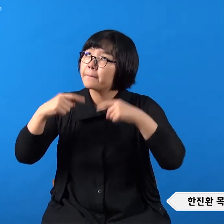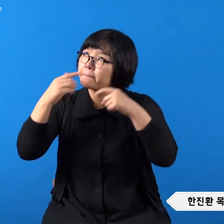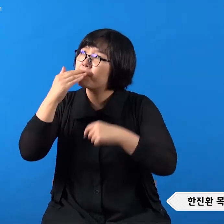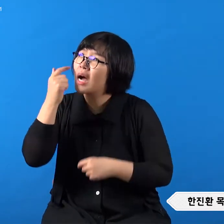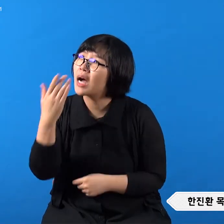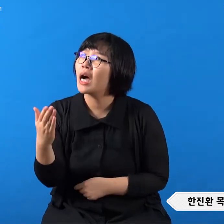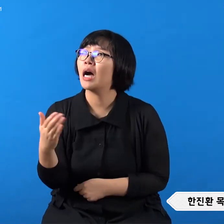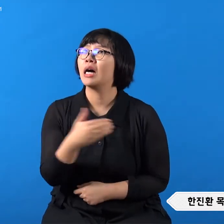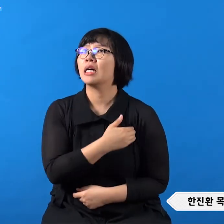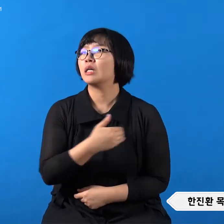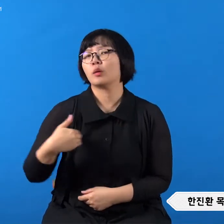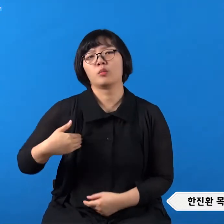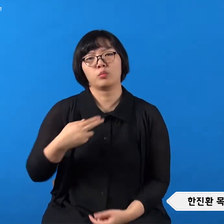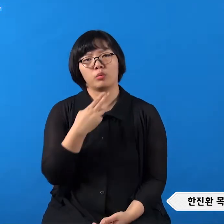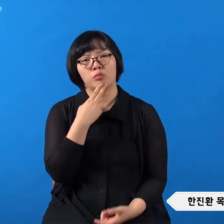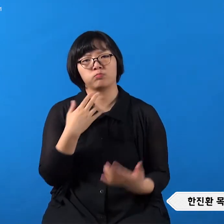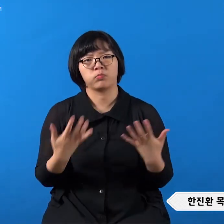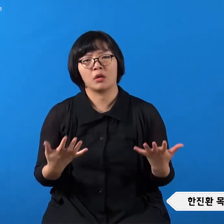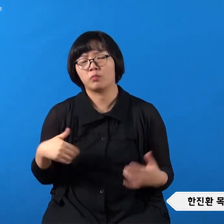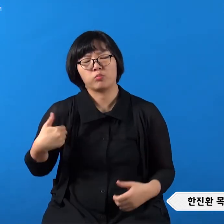자신이 없고 두려웠습니다.